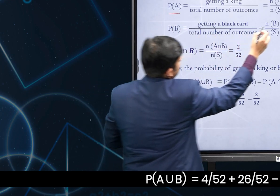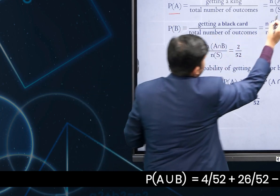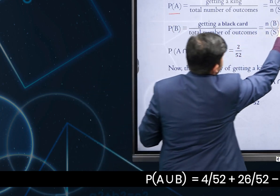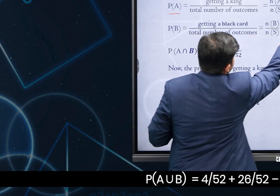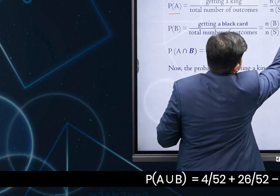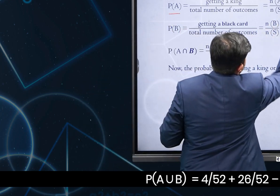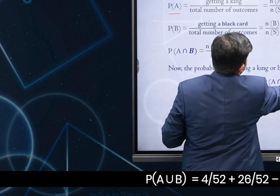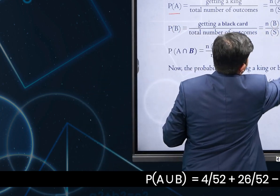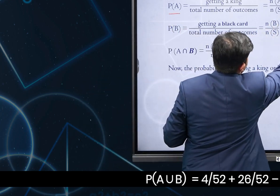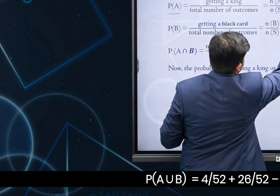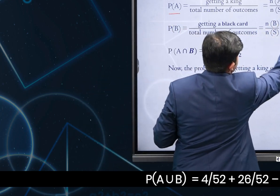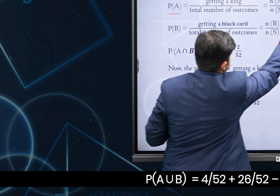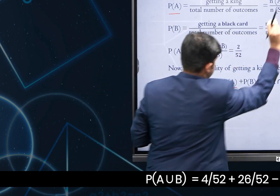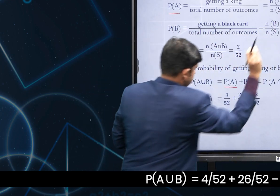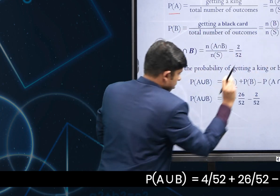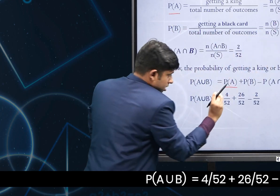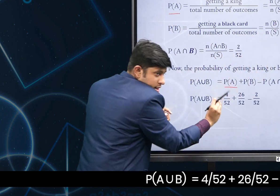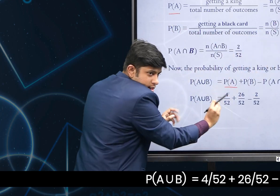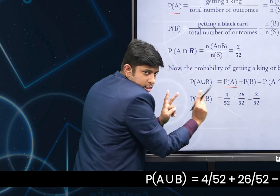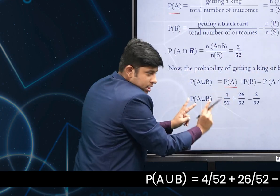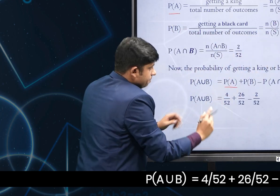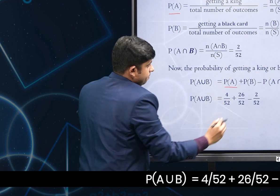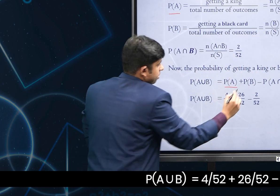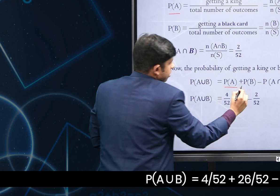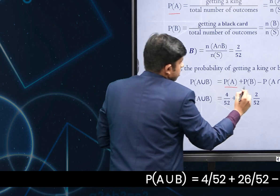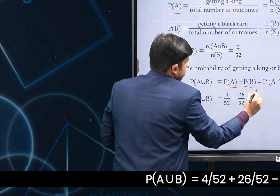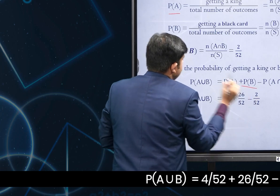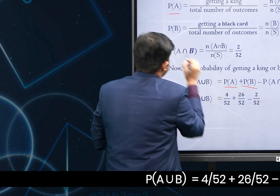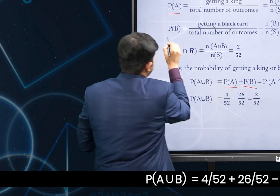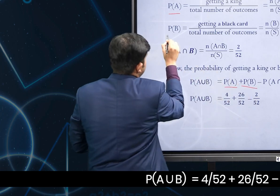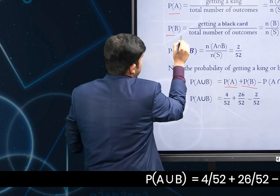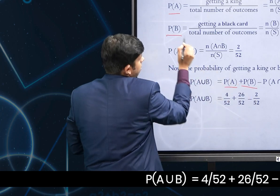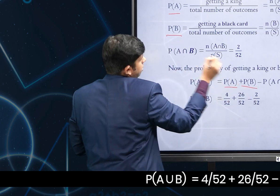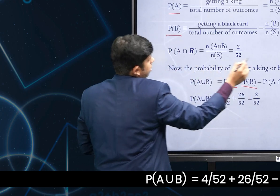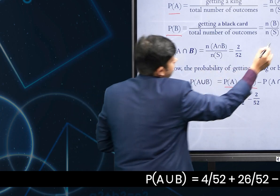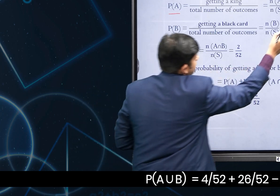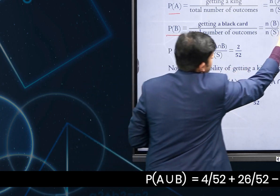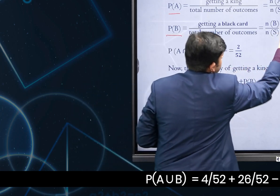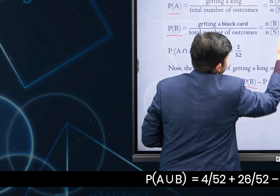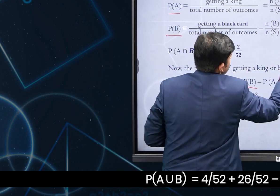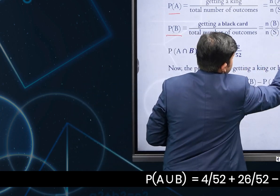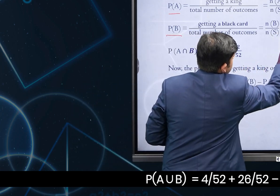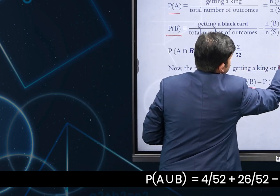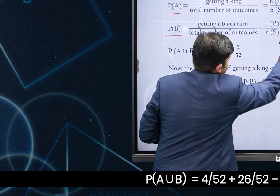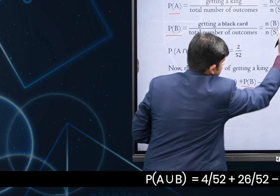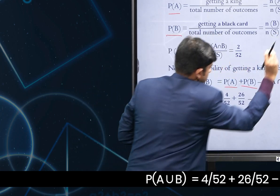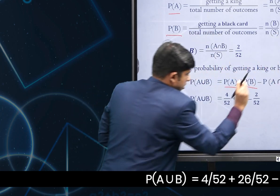ஏ சேர்ப்பு பி ஈடு 4 கீழ்க்கோடு 52 கூட்டல்